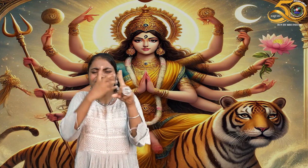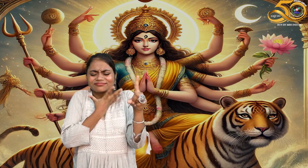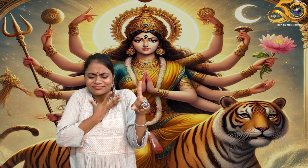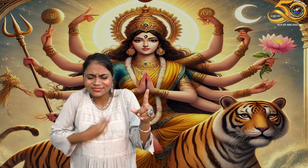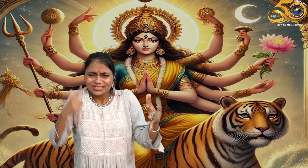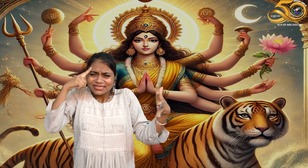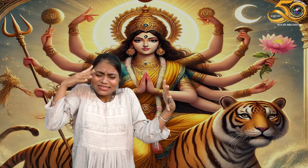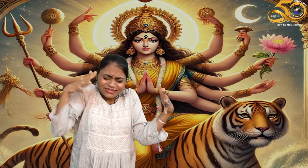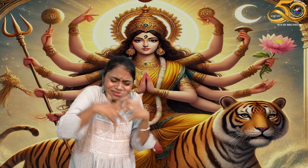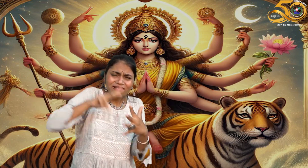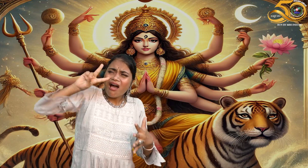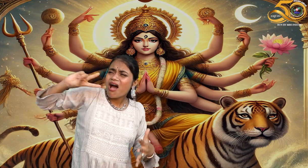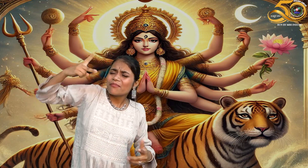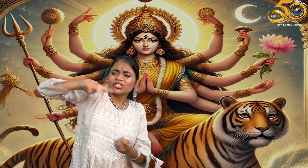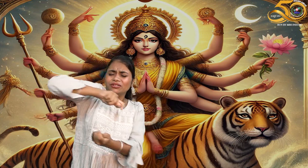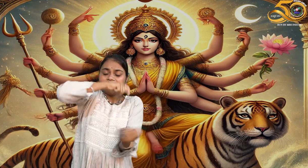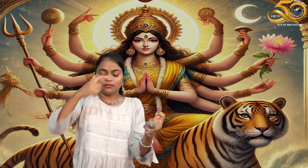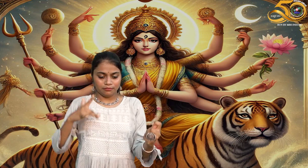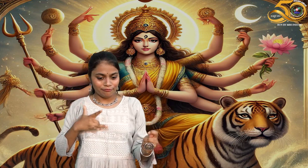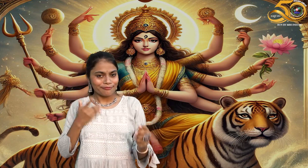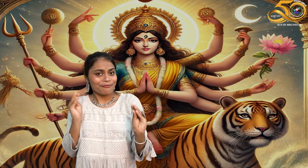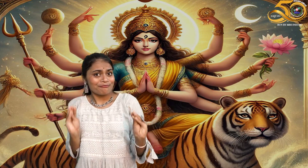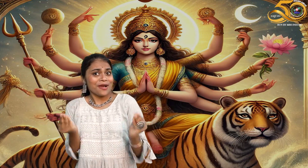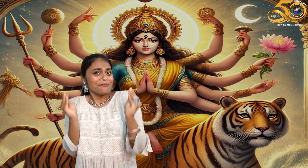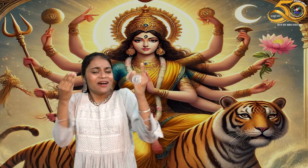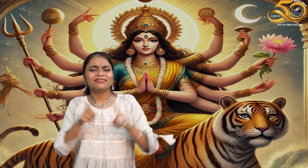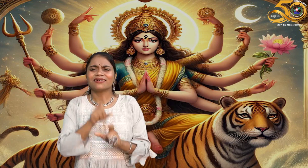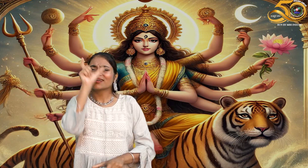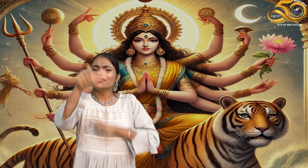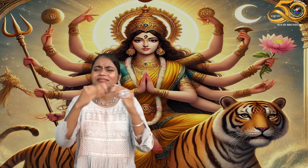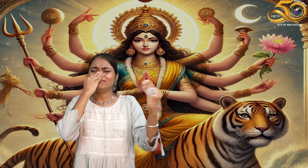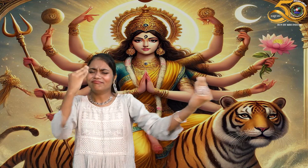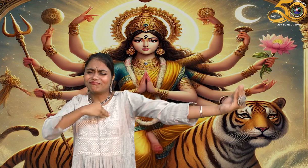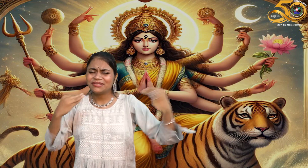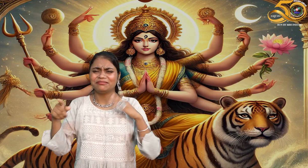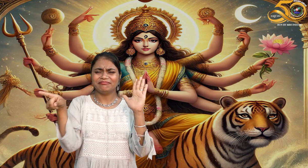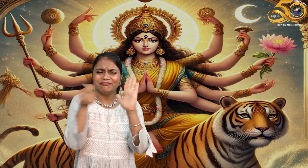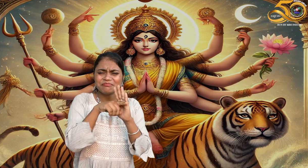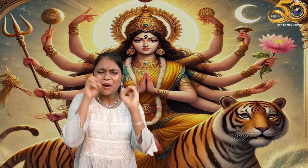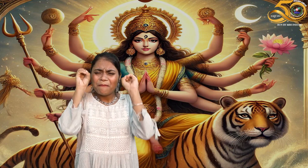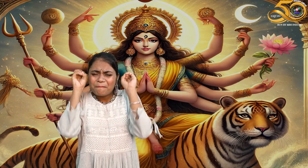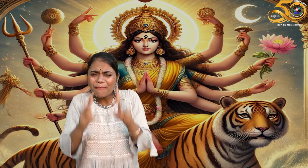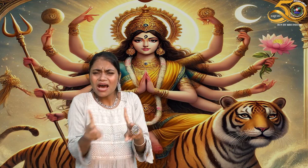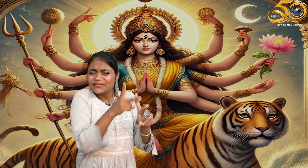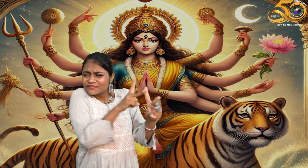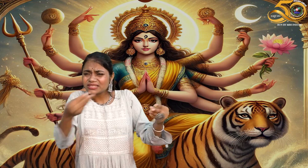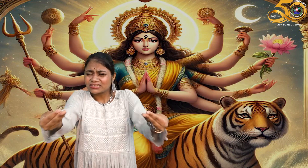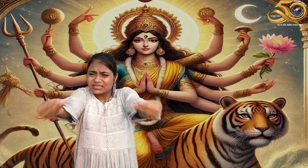और निराशा को आशा में बदलती है माता से हमें सीखना चाहिए कि जीवन में चाहे कितनी भी